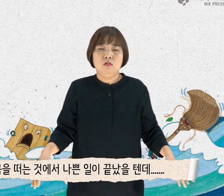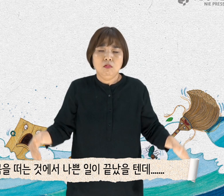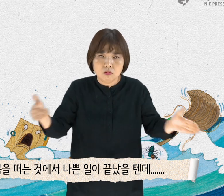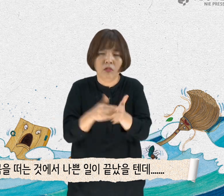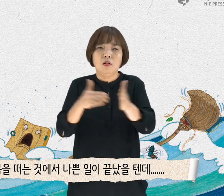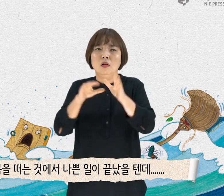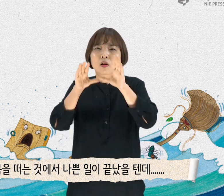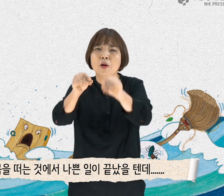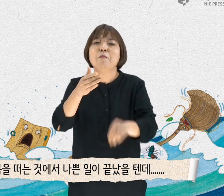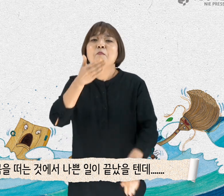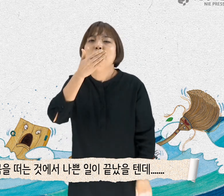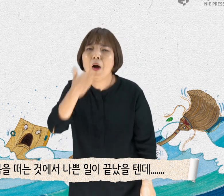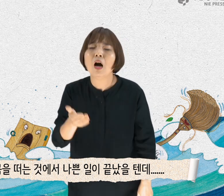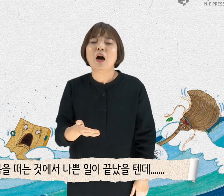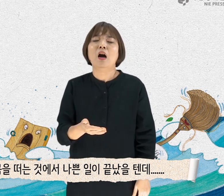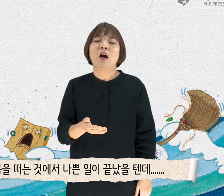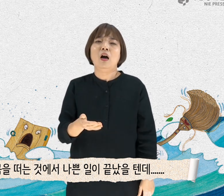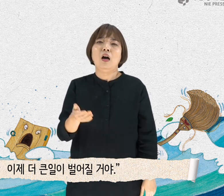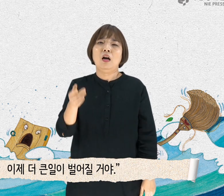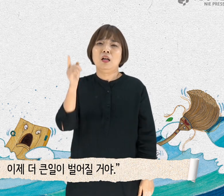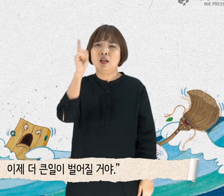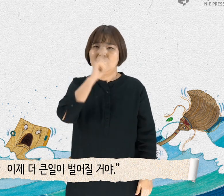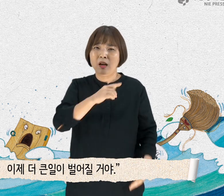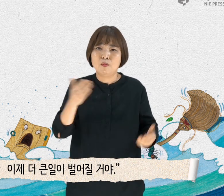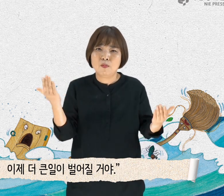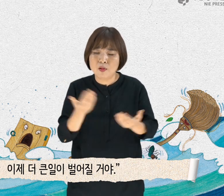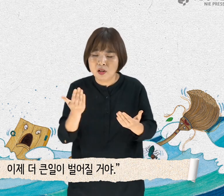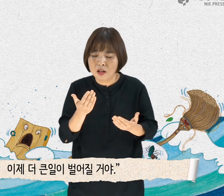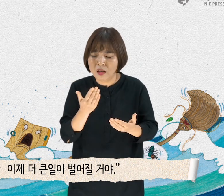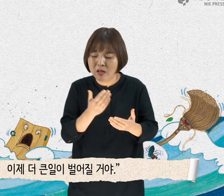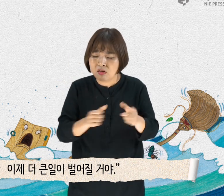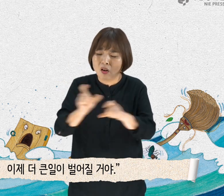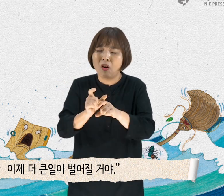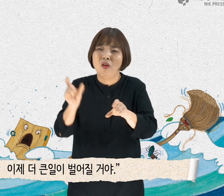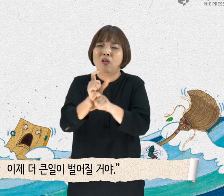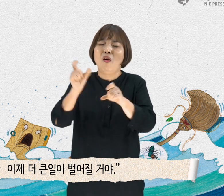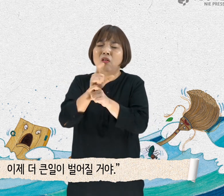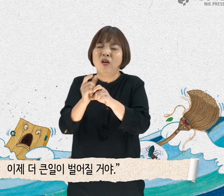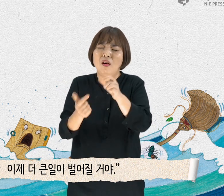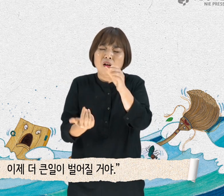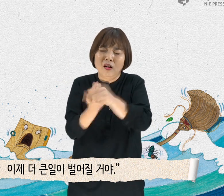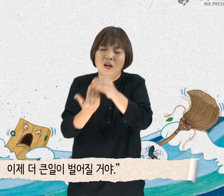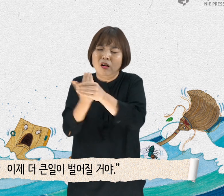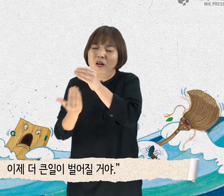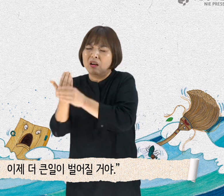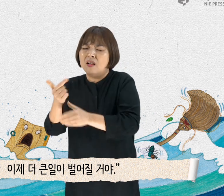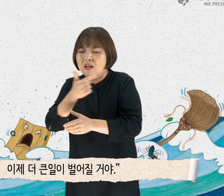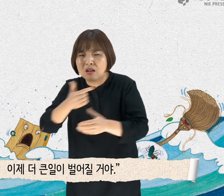떠는 것에서 나쁜 일이 끝났을 텐데 이제 더 큰 일이 벌어질 거야.